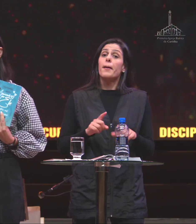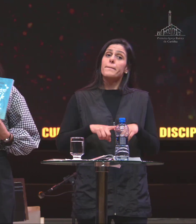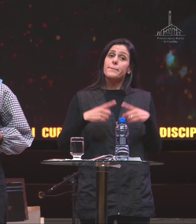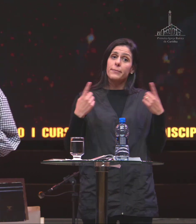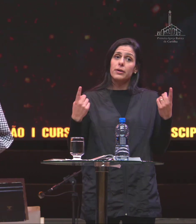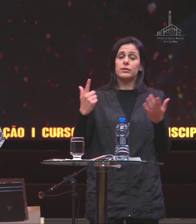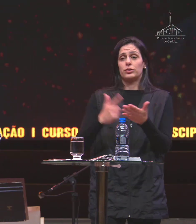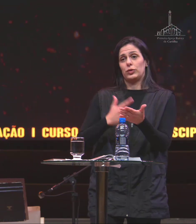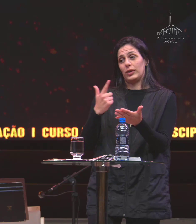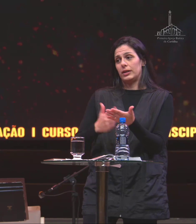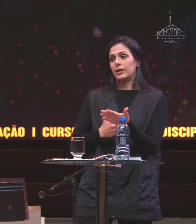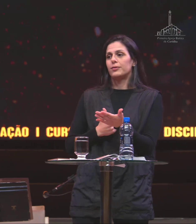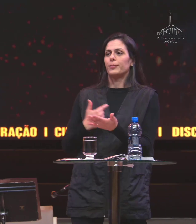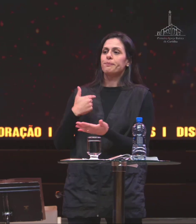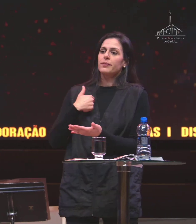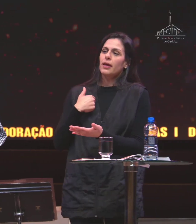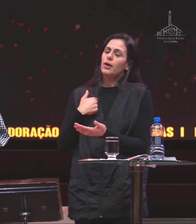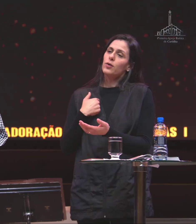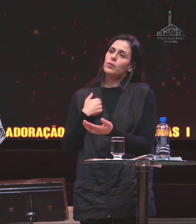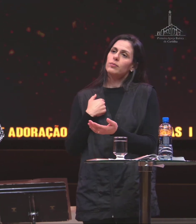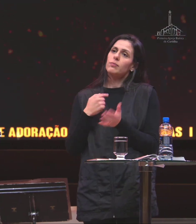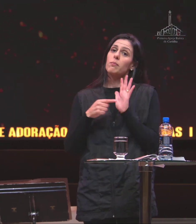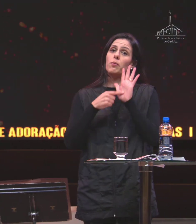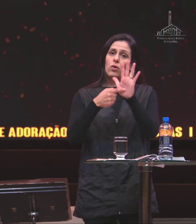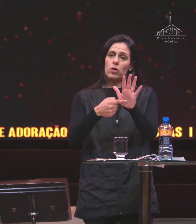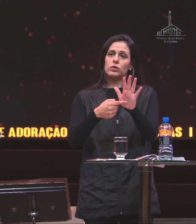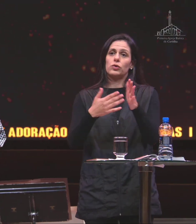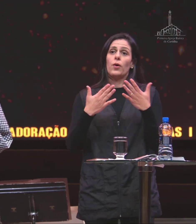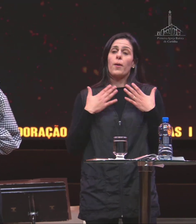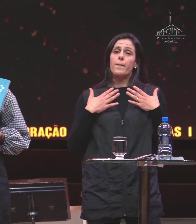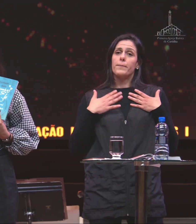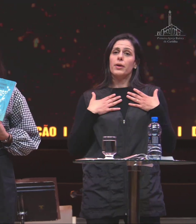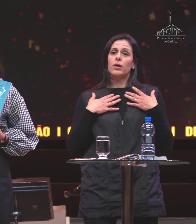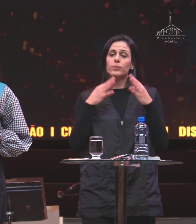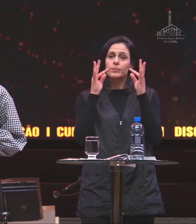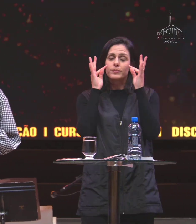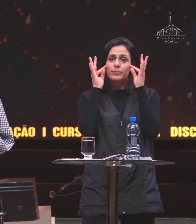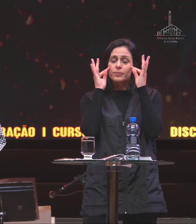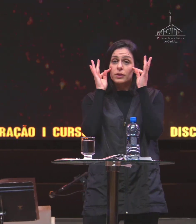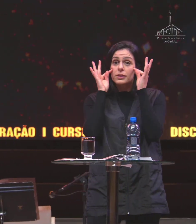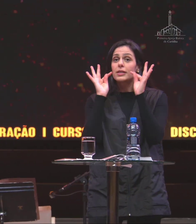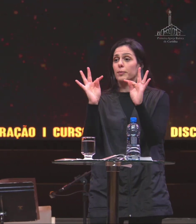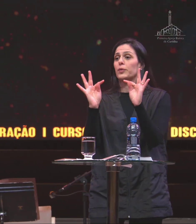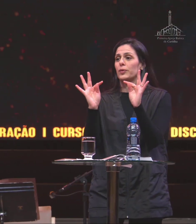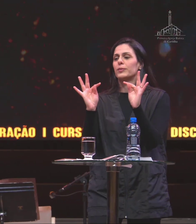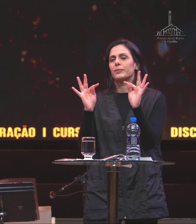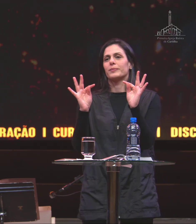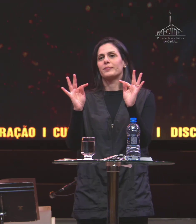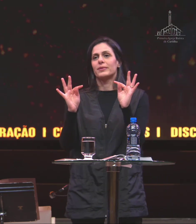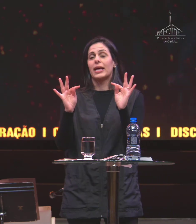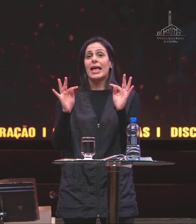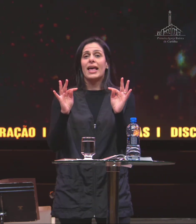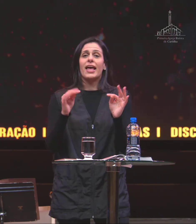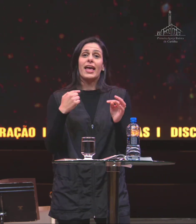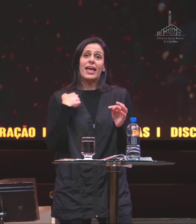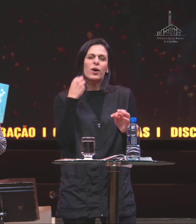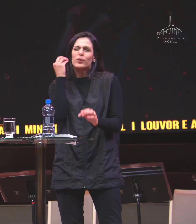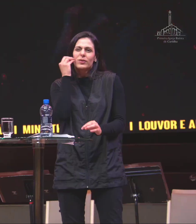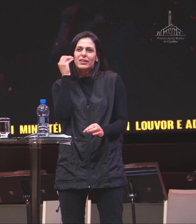mente: Letícia, escreve a sua história. E eu fiquei, oi, o que está acontecendo? Eu devo estar ficando